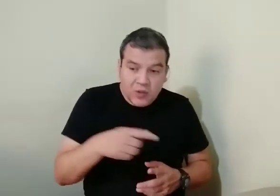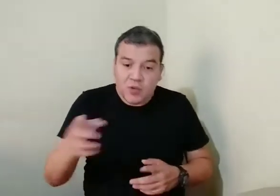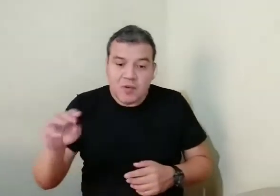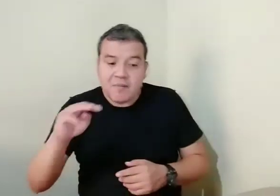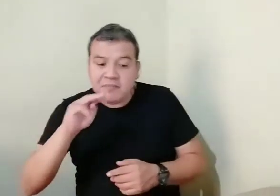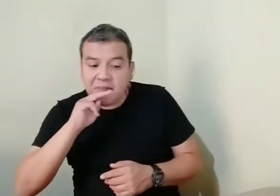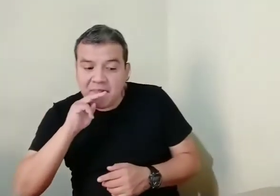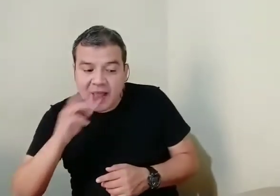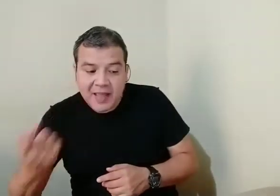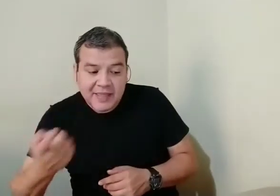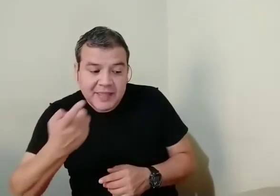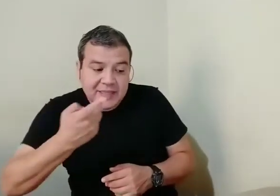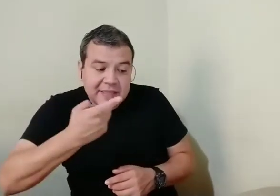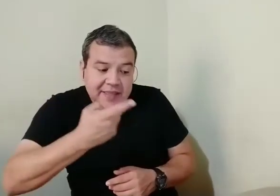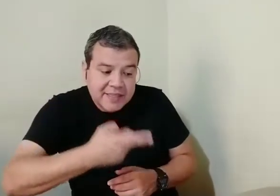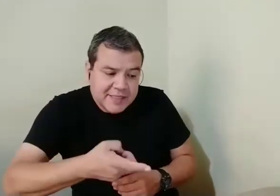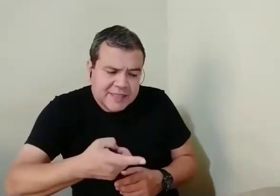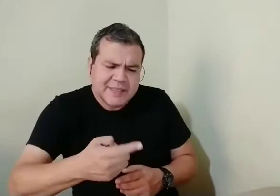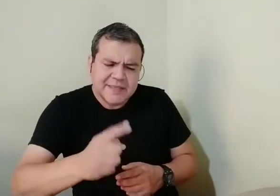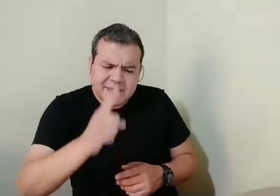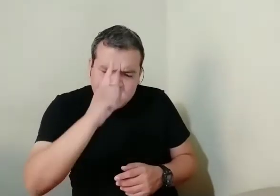Proverbios 1:8.